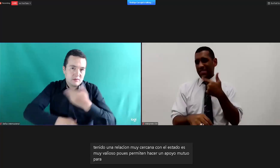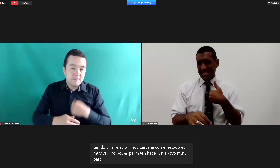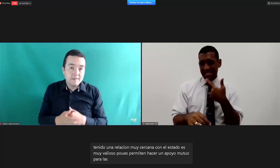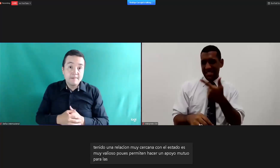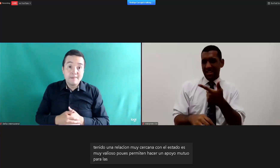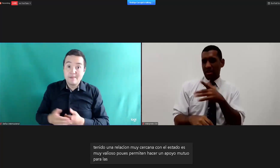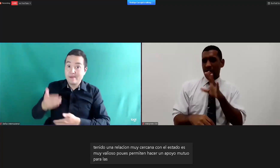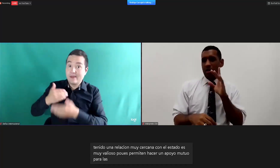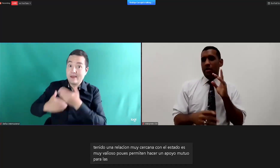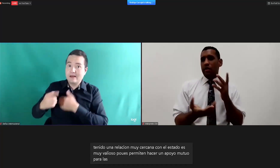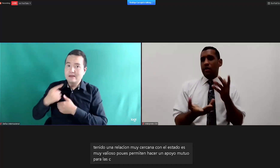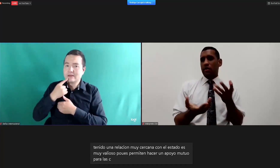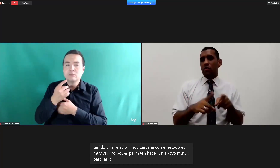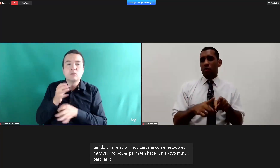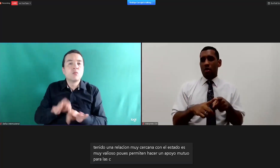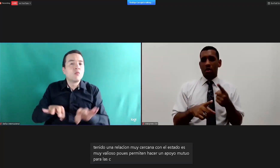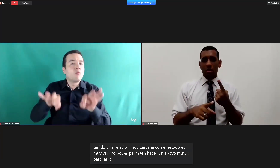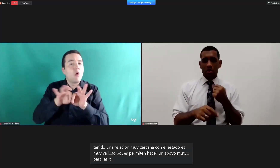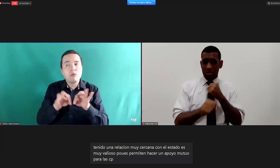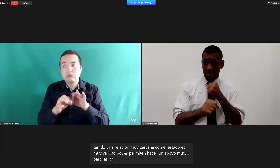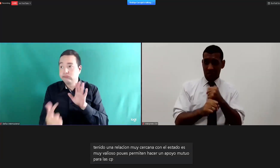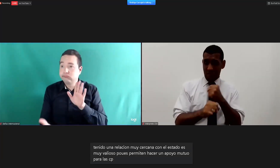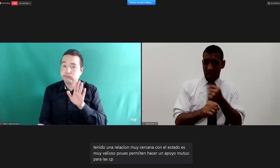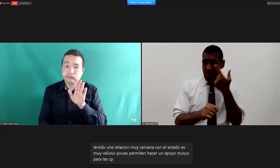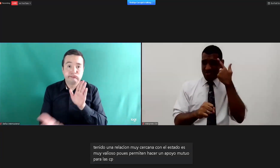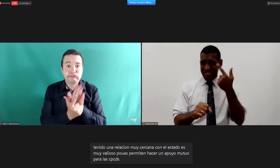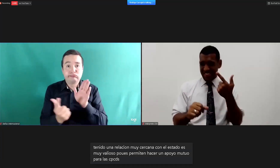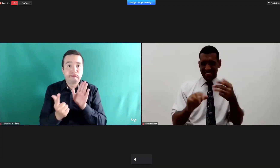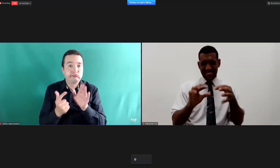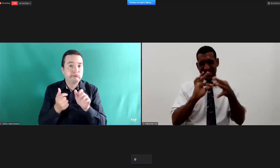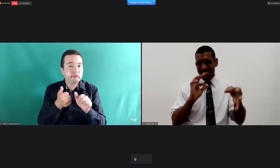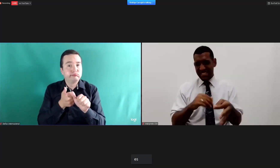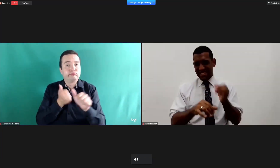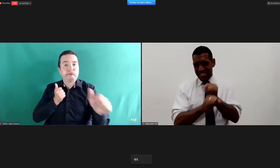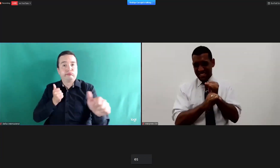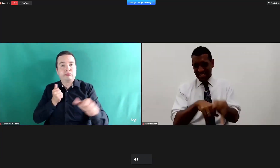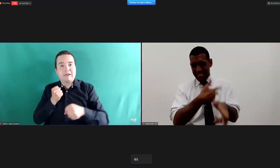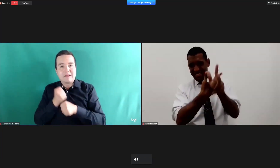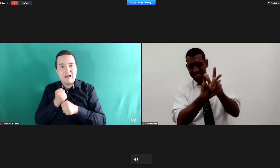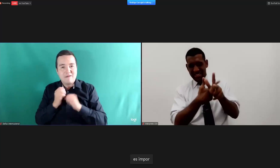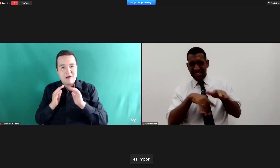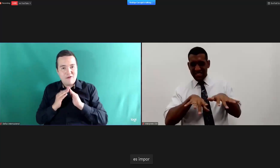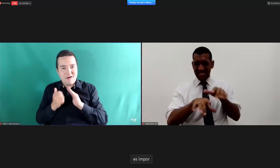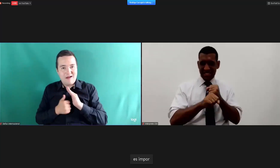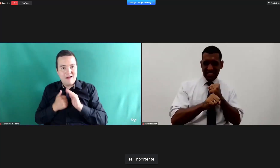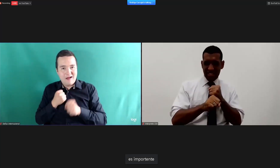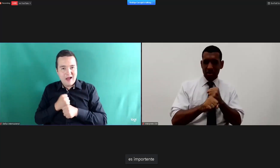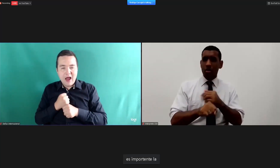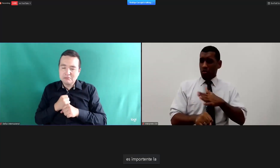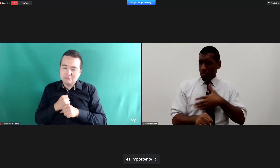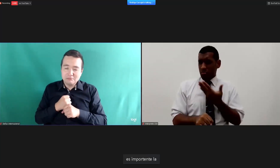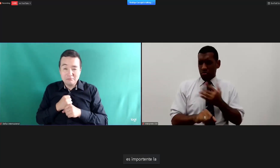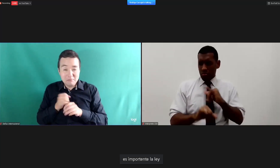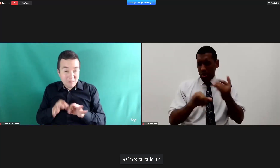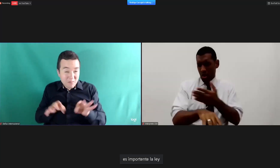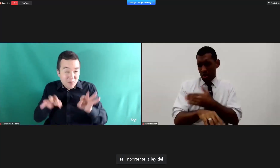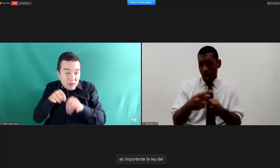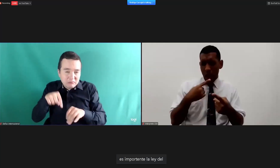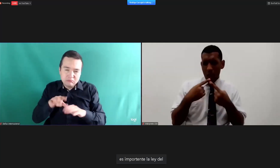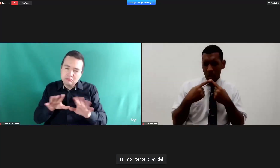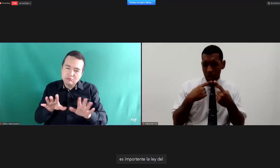es la ley del teletrabajo, que ya un poco conversamos al respecto. Algunos aspectos que quiero señalar, que son